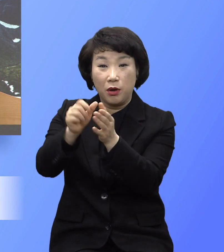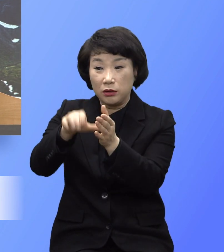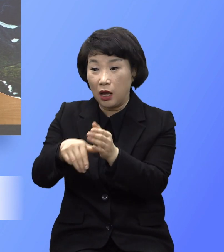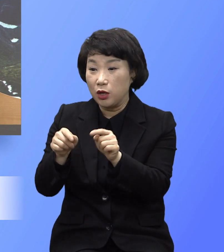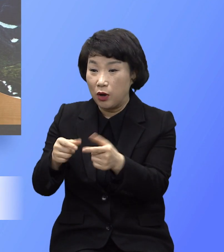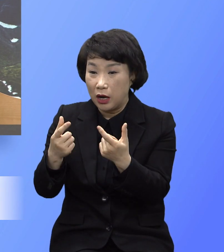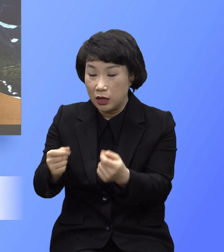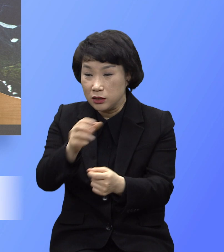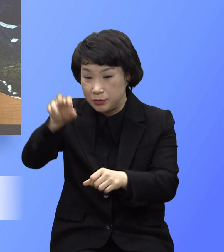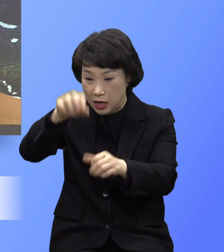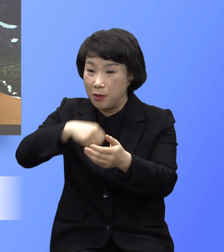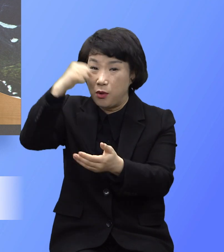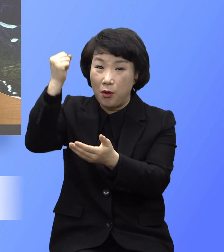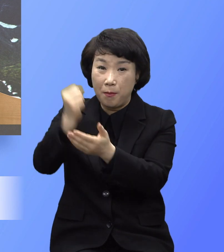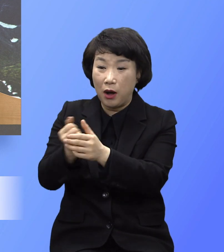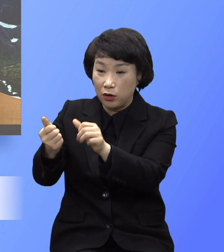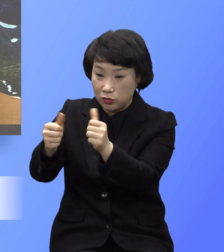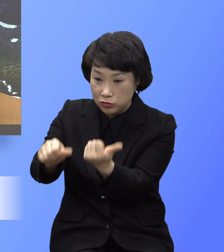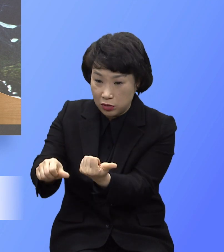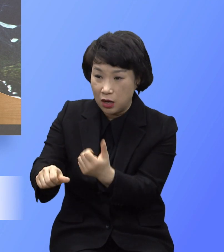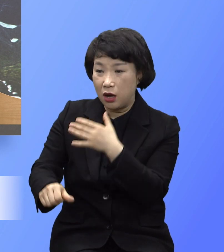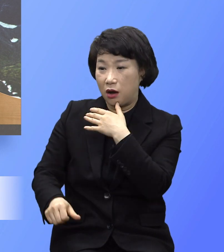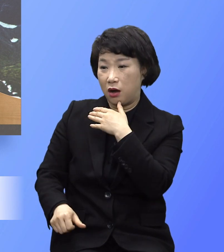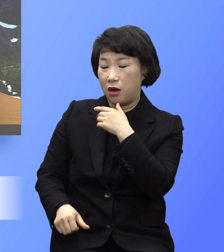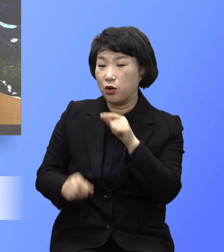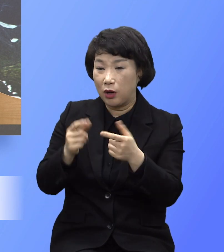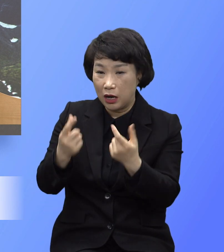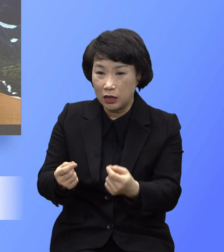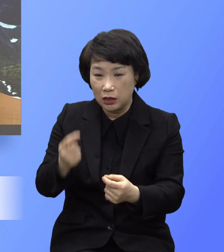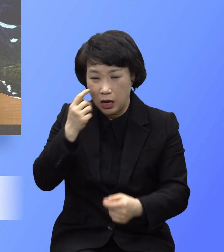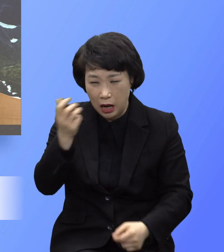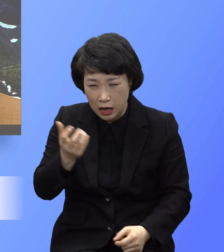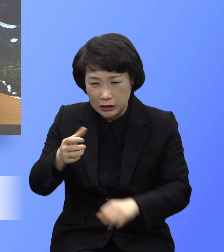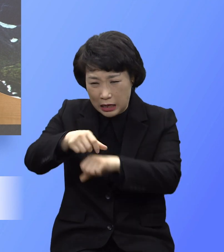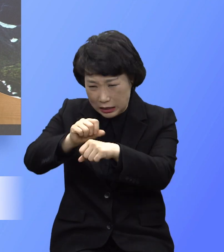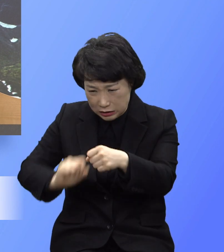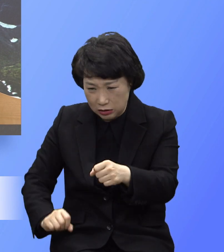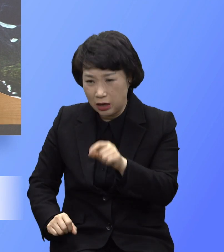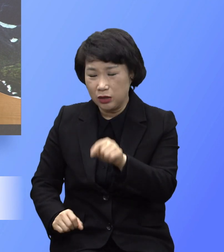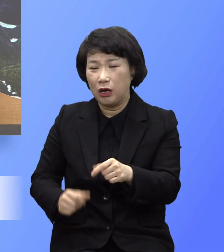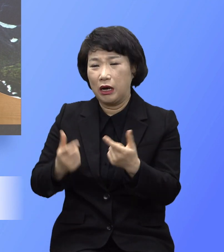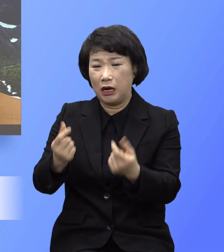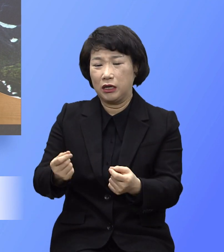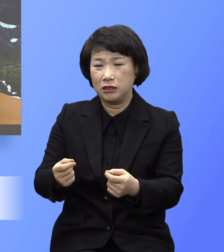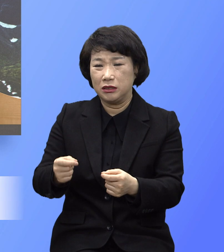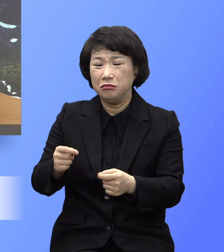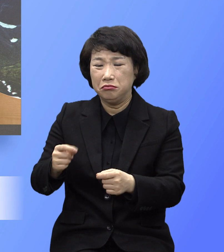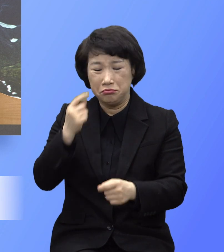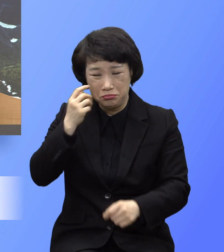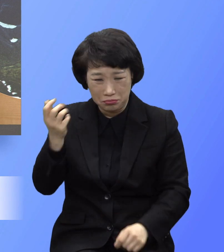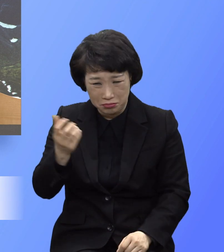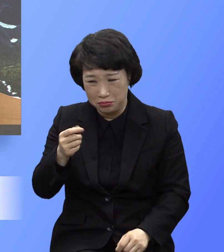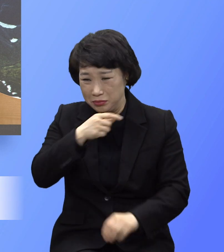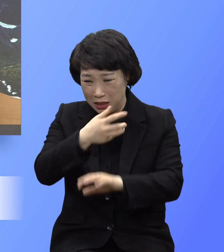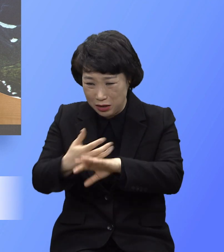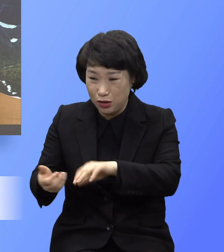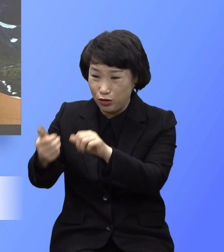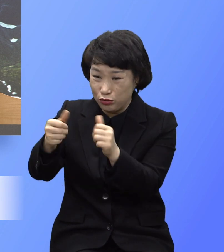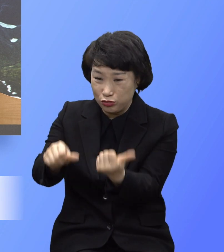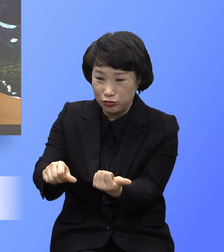저렇게 십자가에서 못 박히는구나, 저렇게 처절하게 찢어지는구나, 저렇게 비참하게